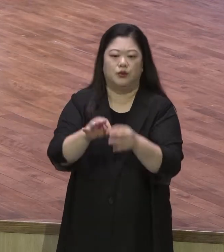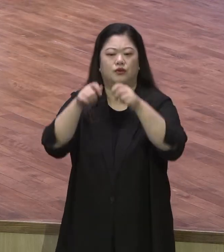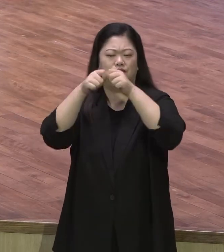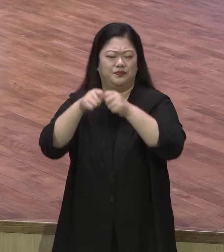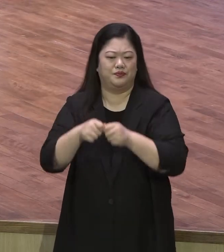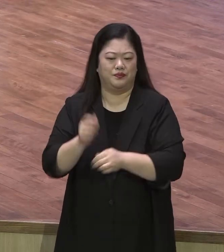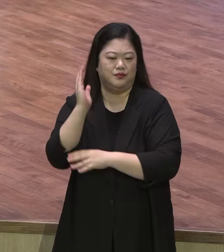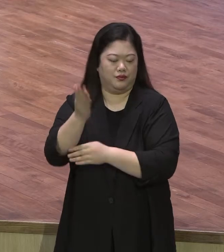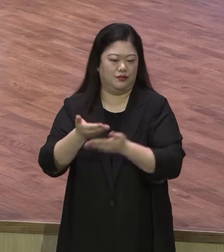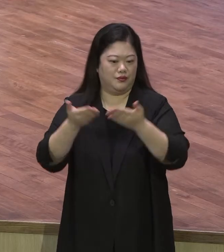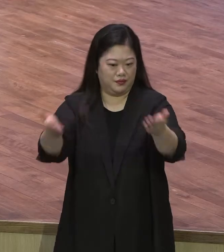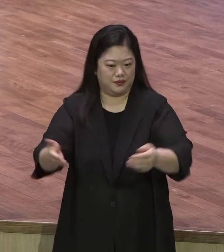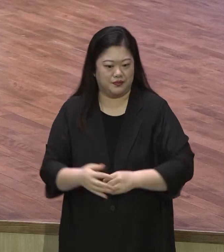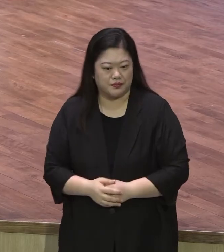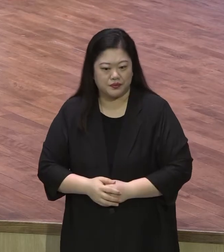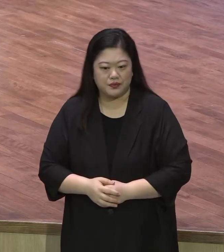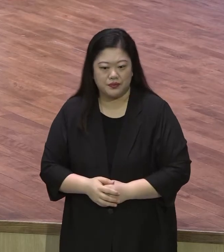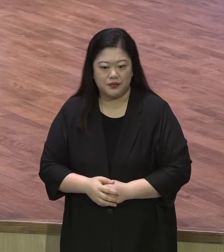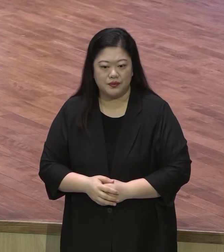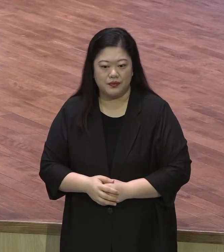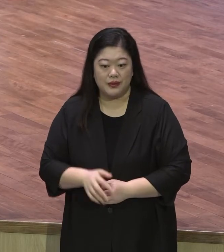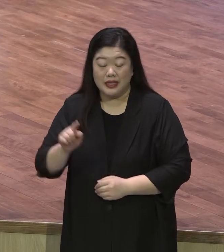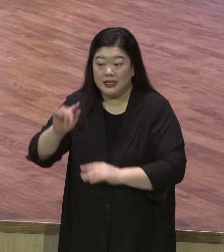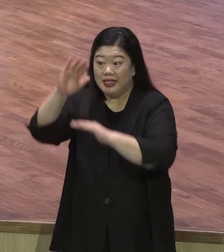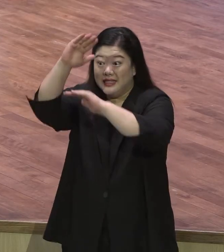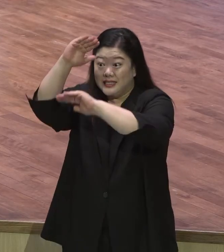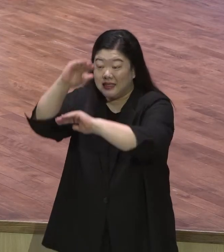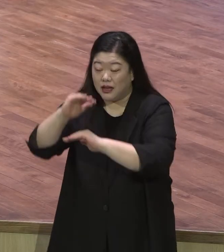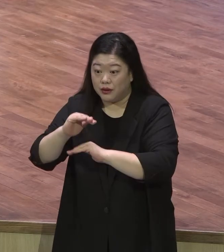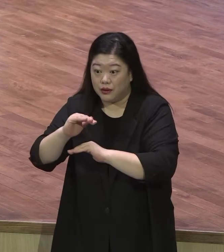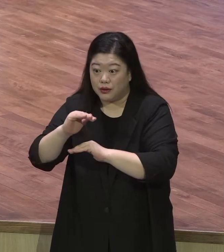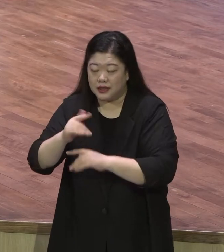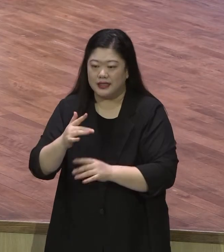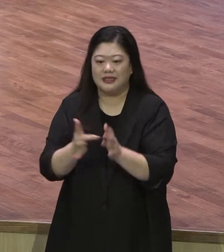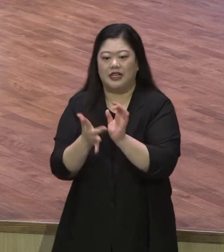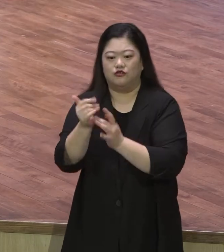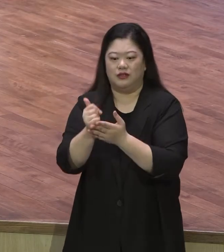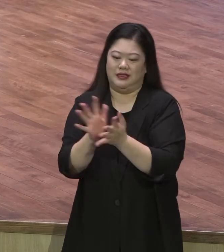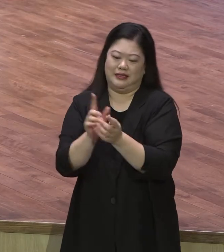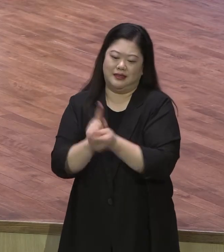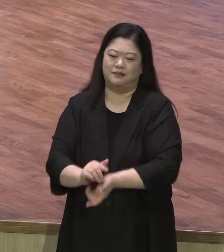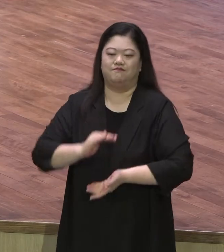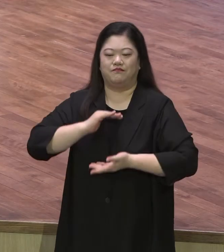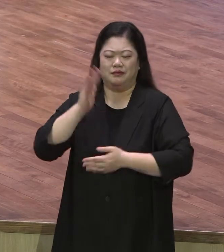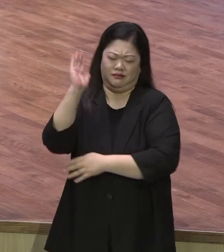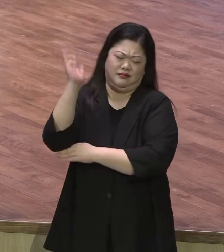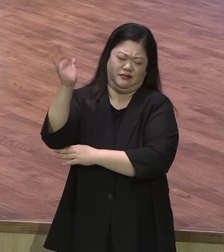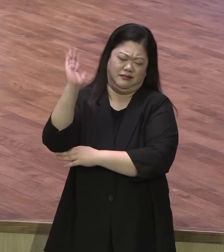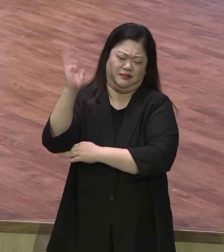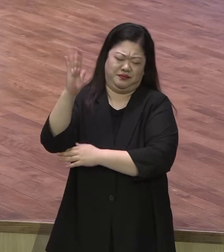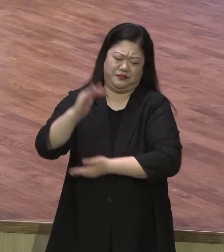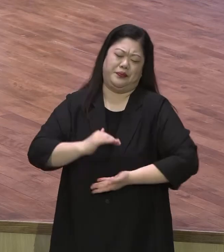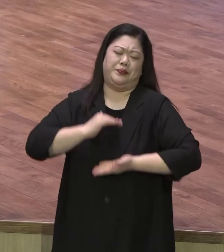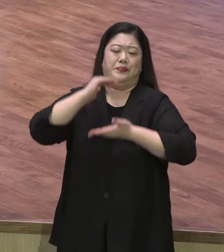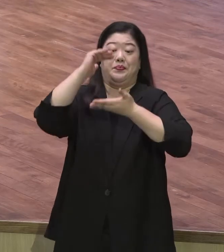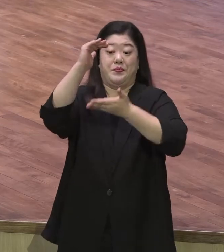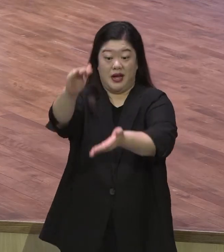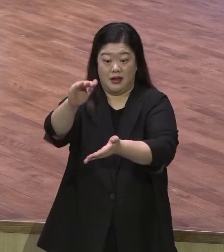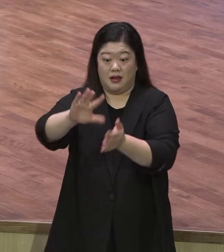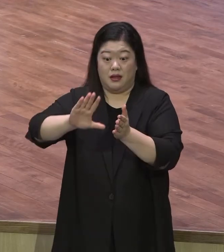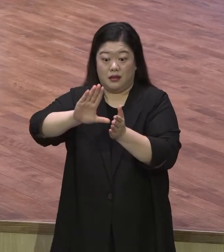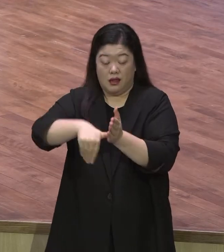얼마나 새롭고 놀라웠던지 마페는 당시 상황을